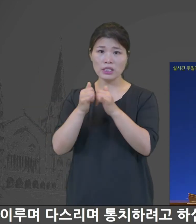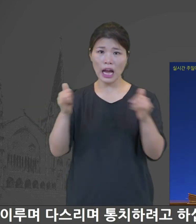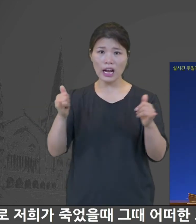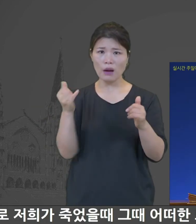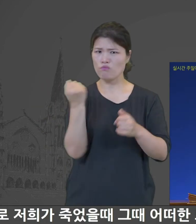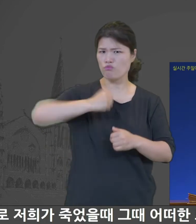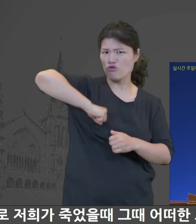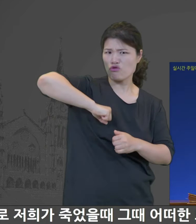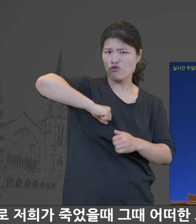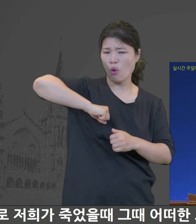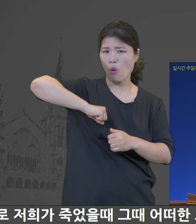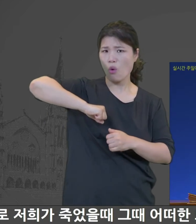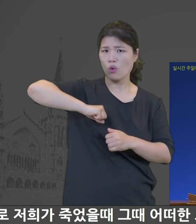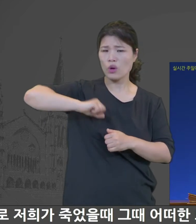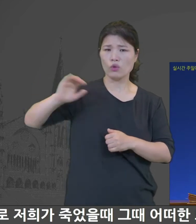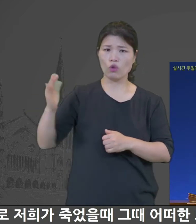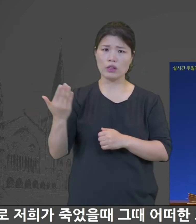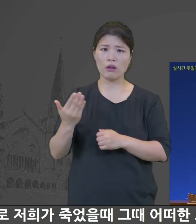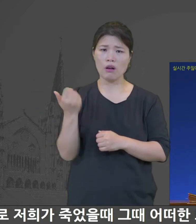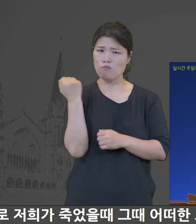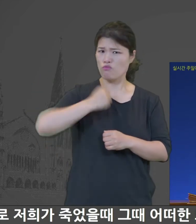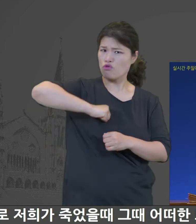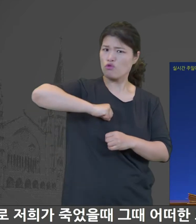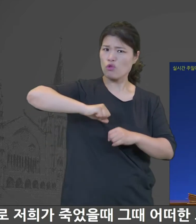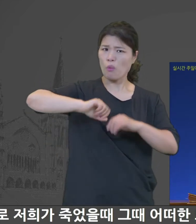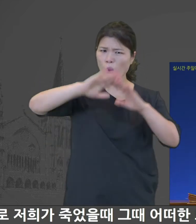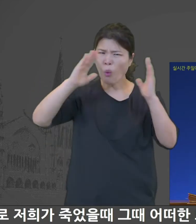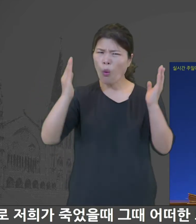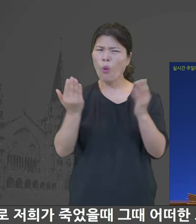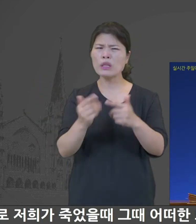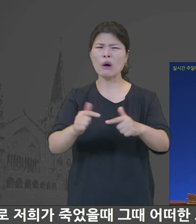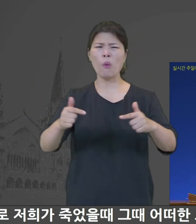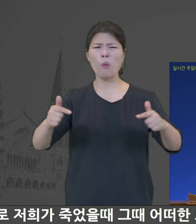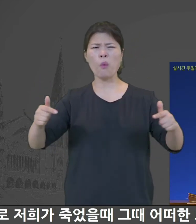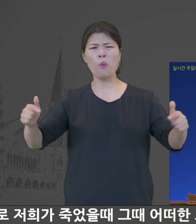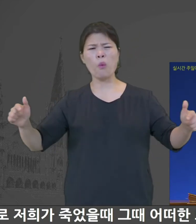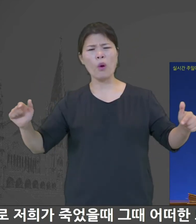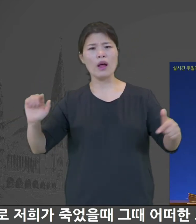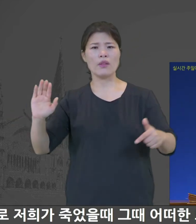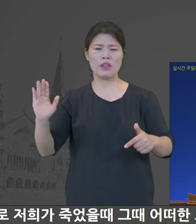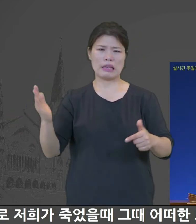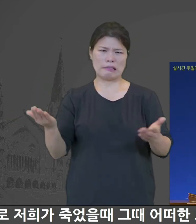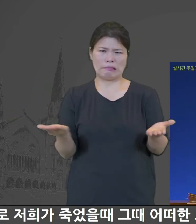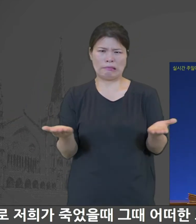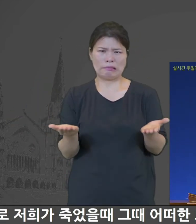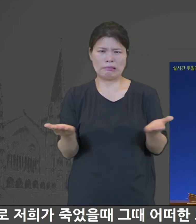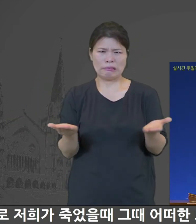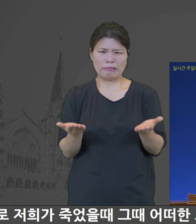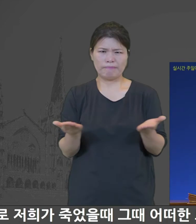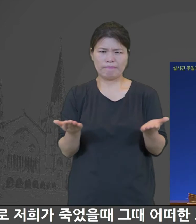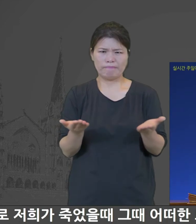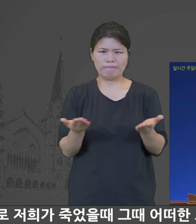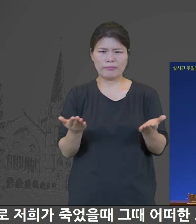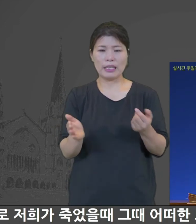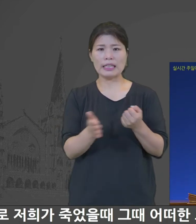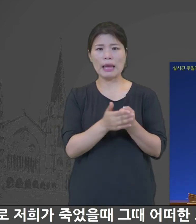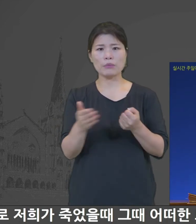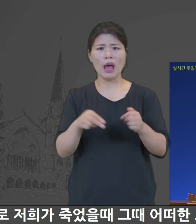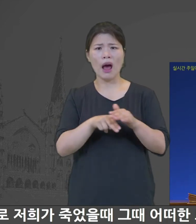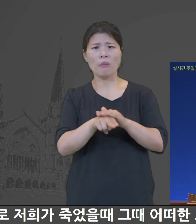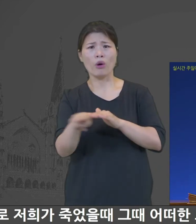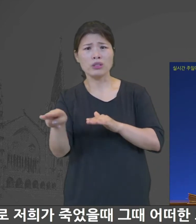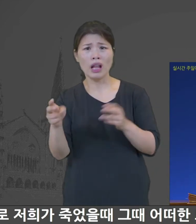되어서 불순종하는 모든 것 가운데 작동하며 역사하고 있었기 때문에 벗어날